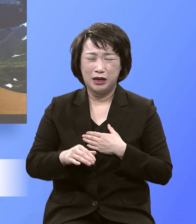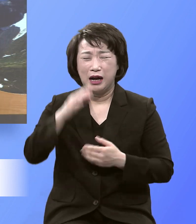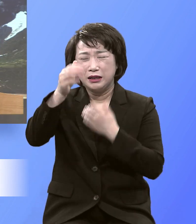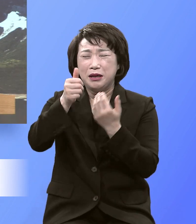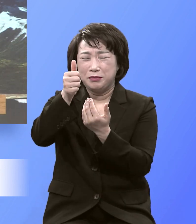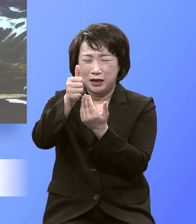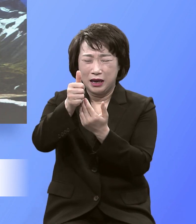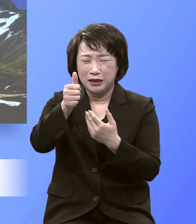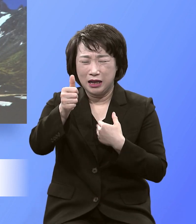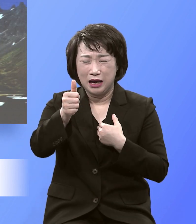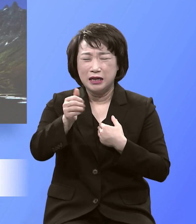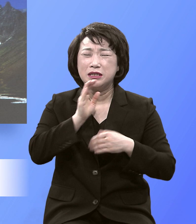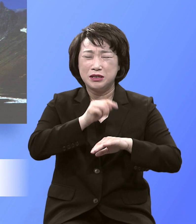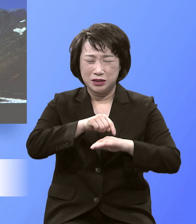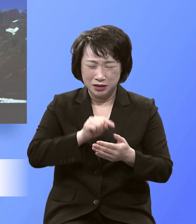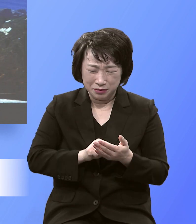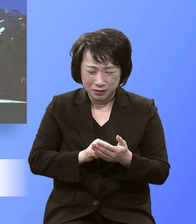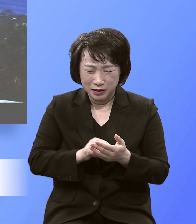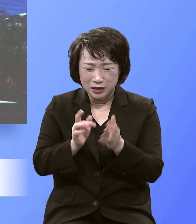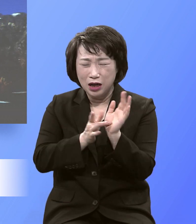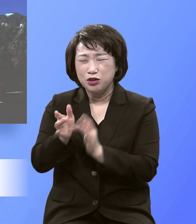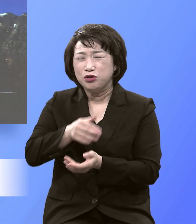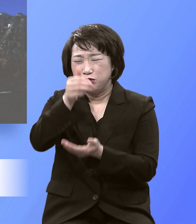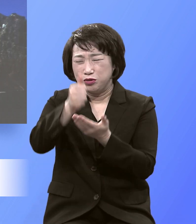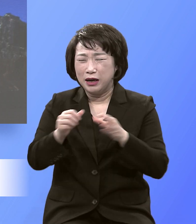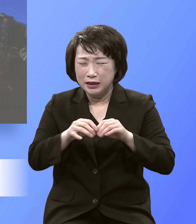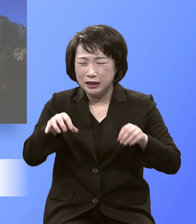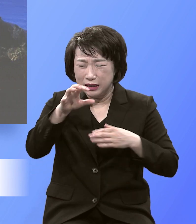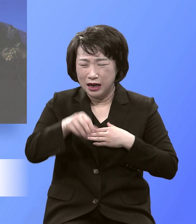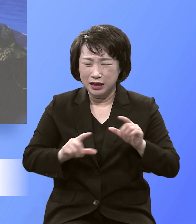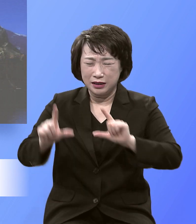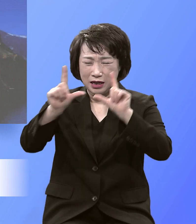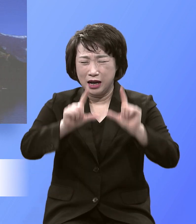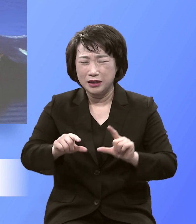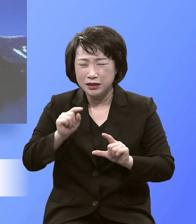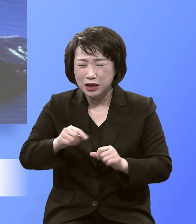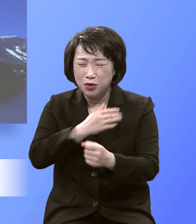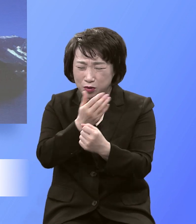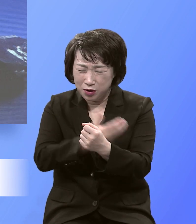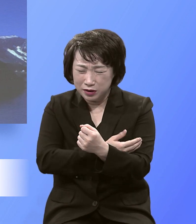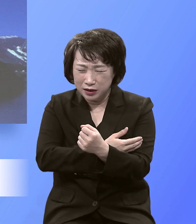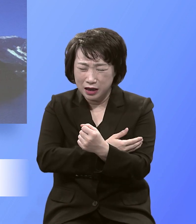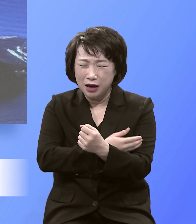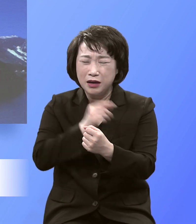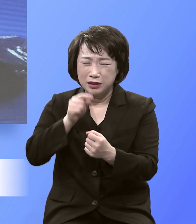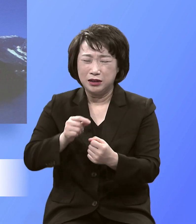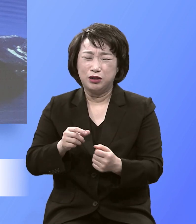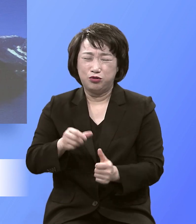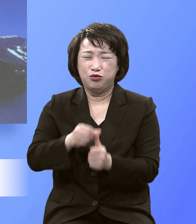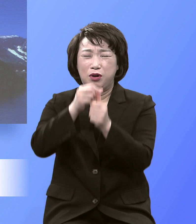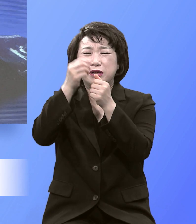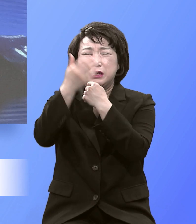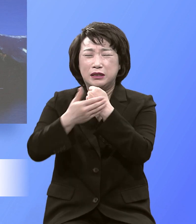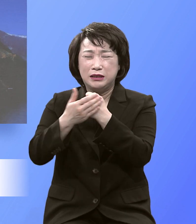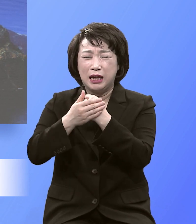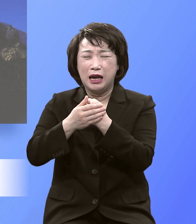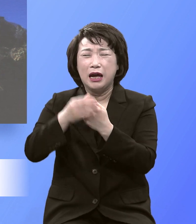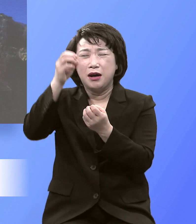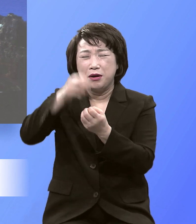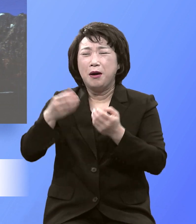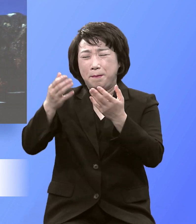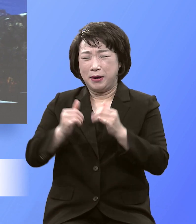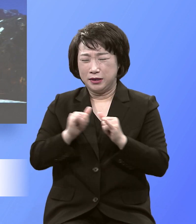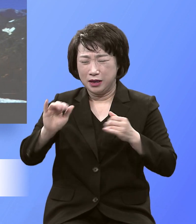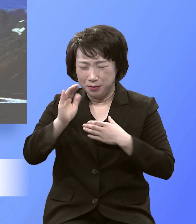하나님 앞에서 진실한 예수 그리스도가 이 땅에서 사신 그 권세와 능력과 구원의 은총의